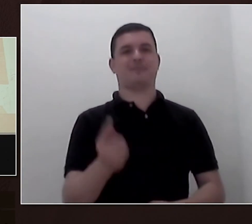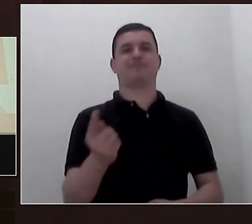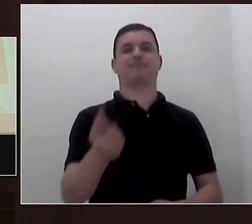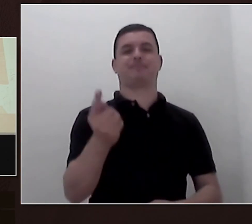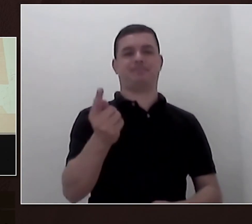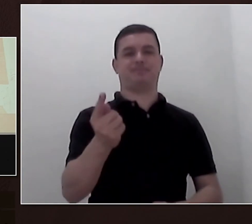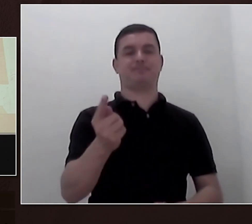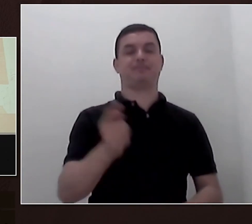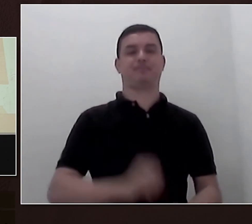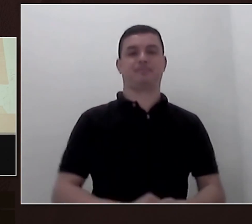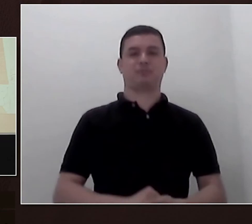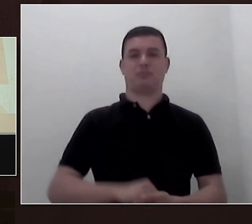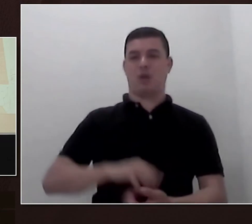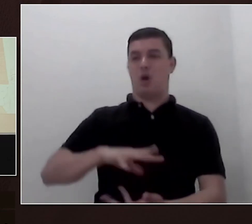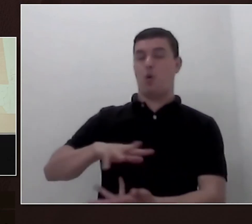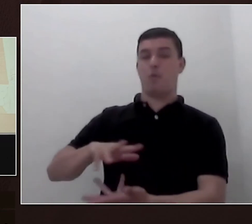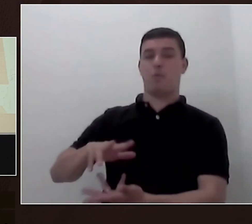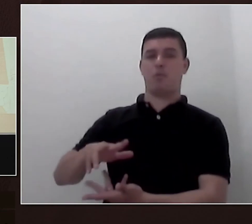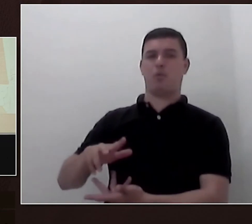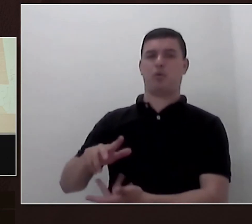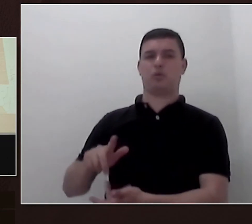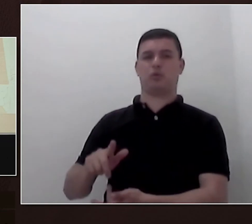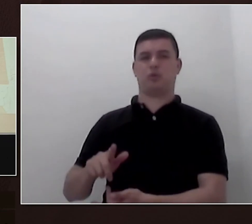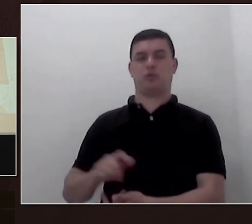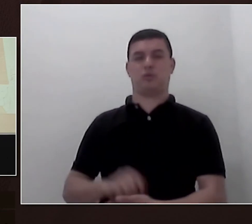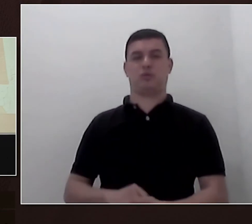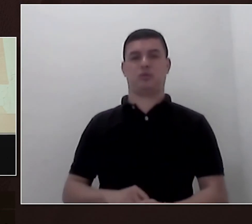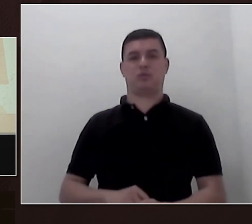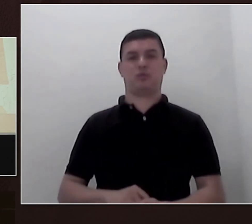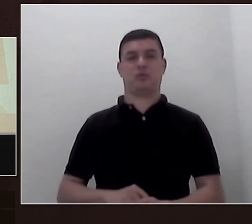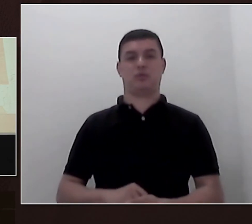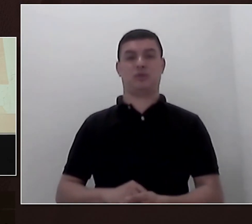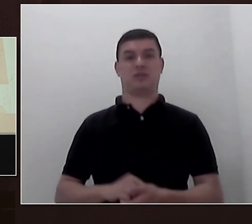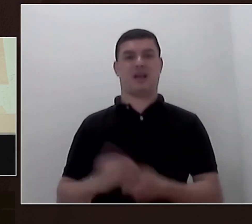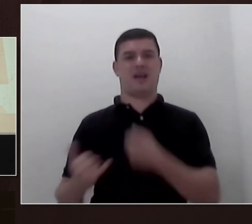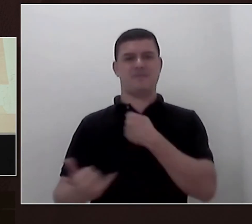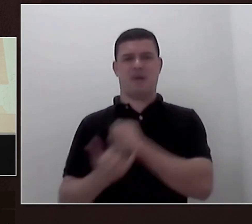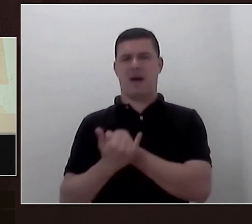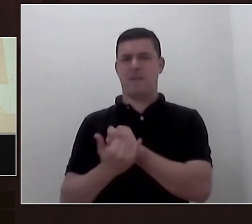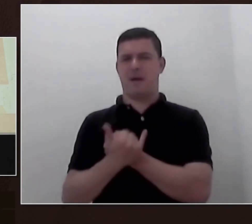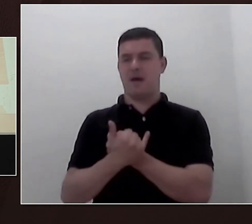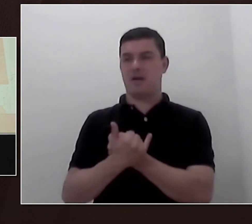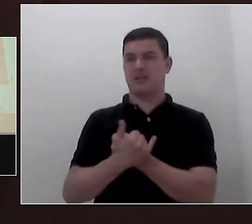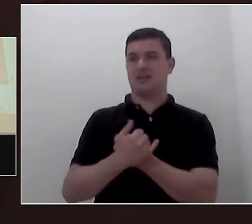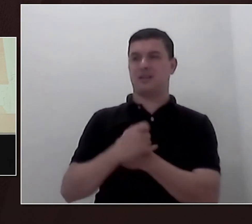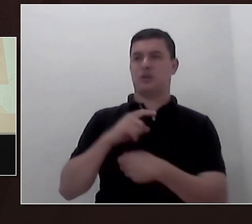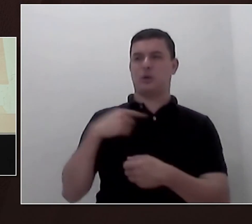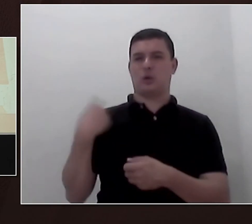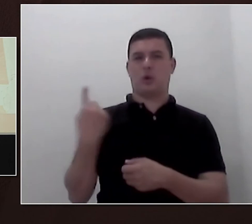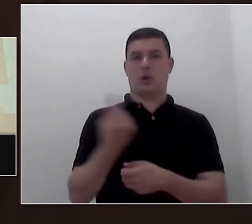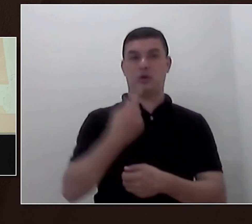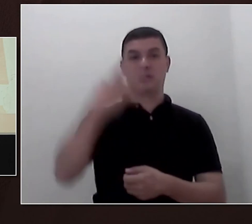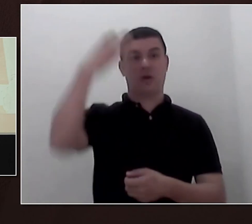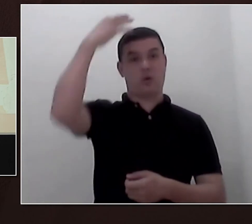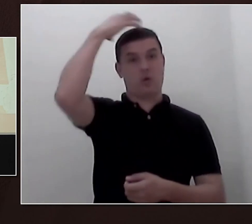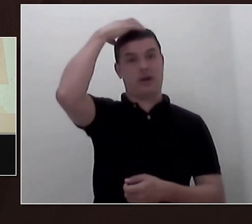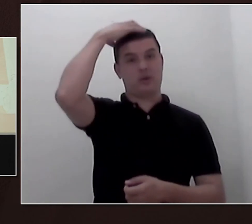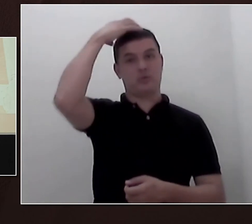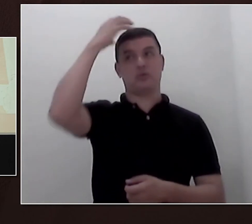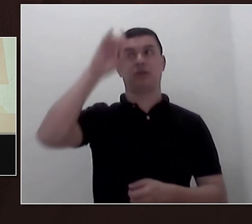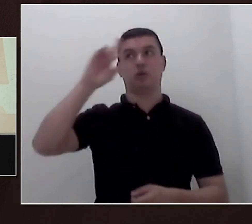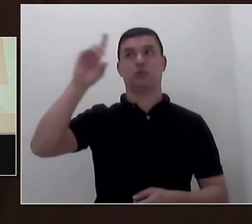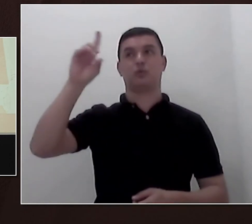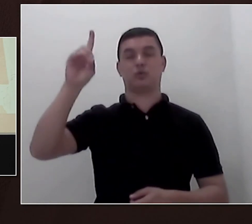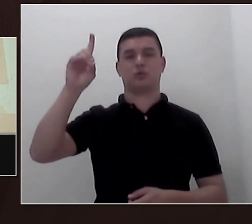O mundo, ele está lutando contra o reino de Deus. O mundo é a ferramenta poderosíssima